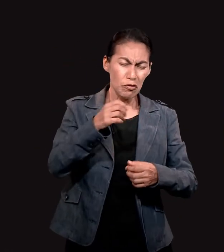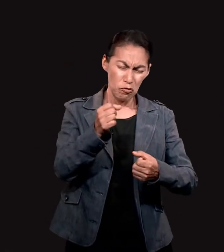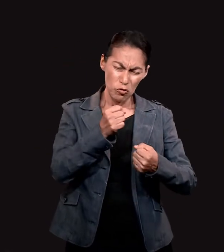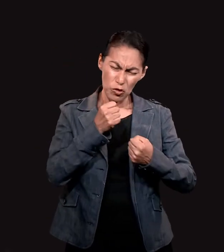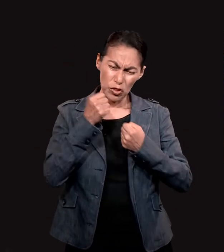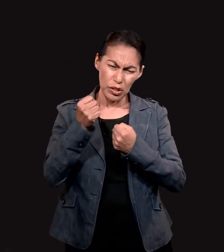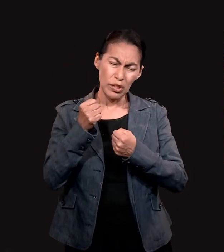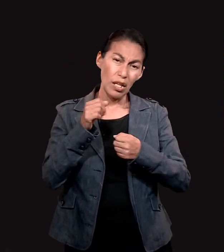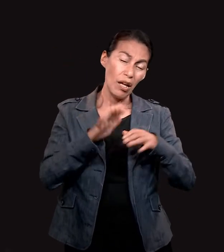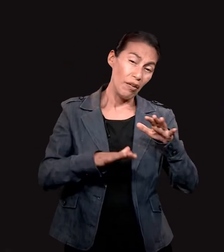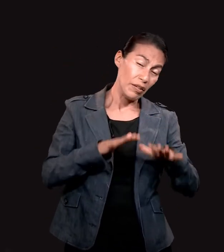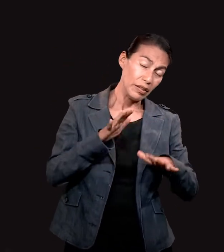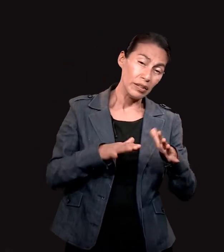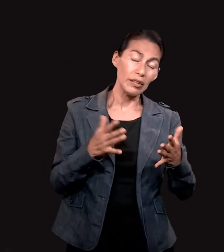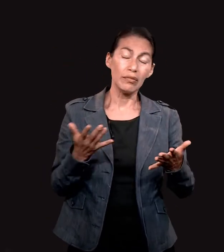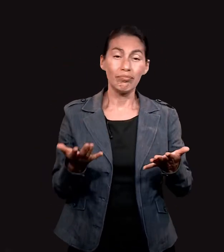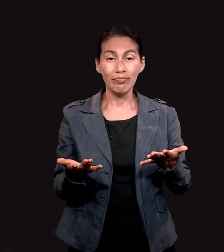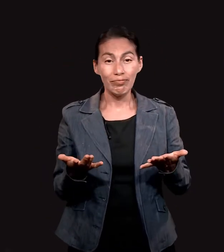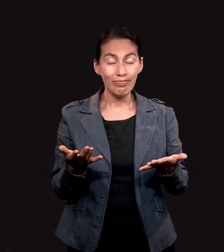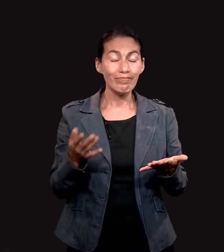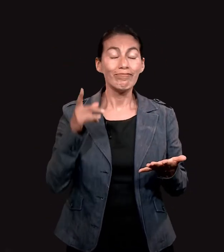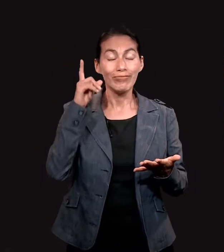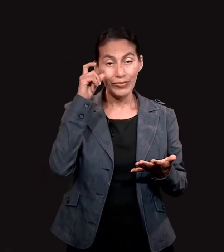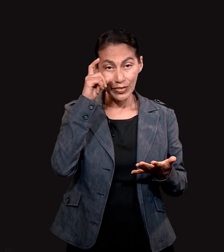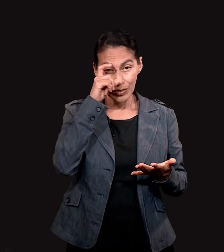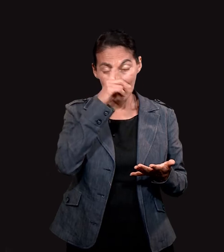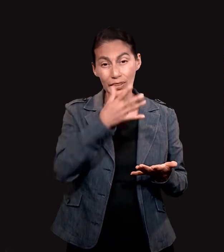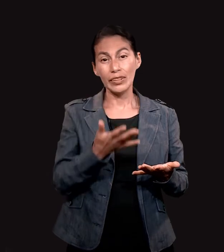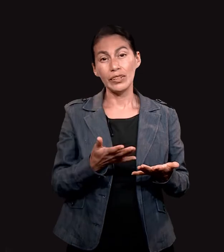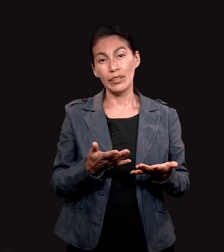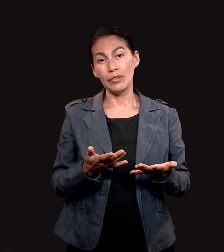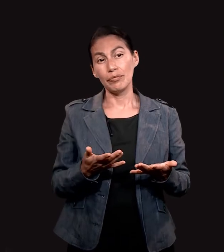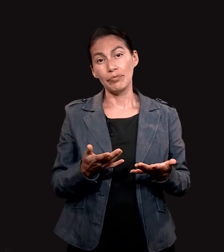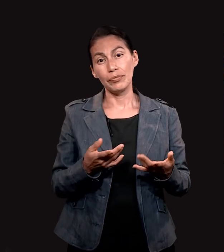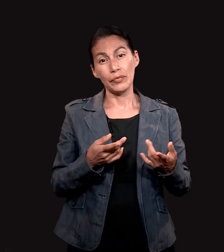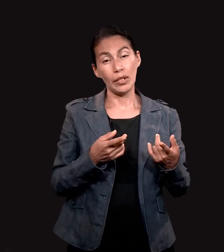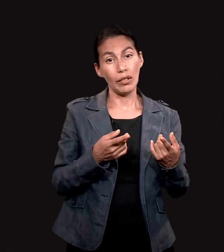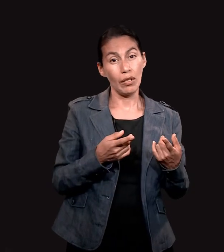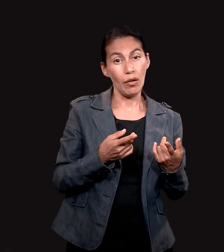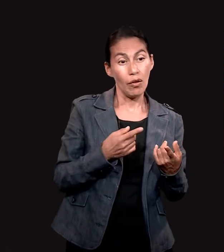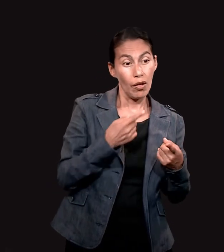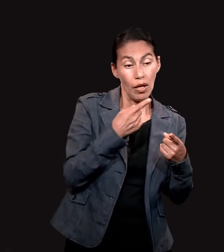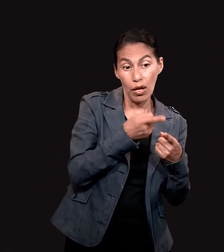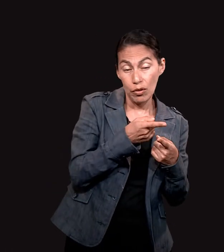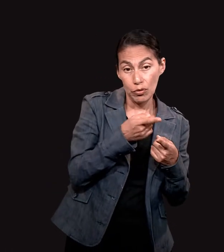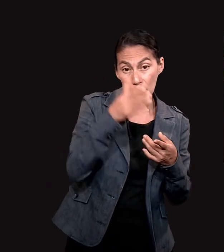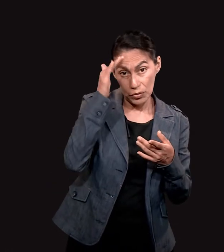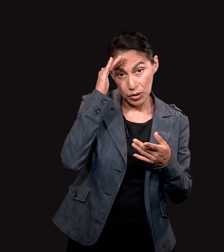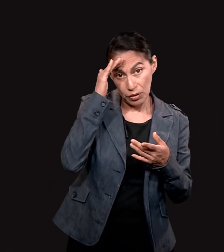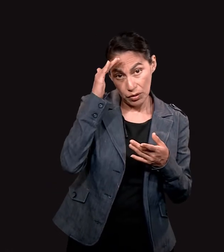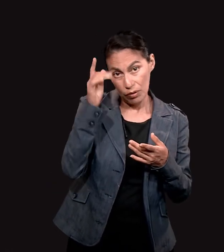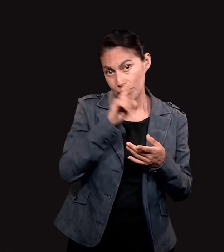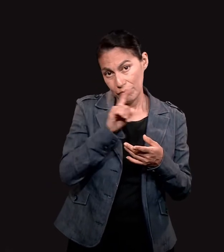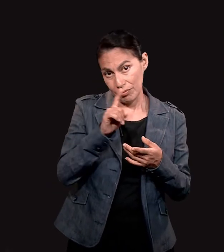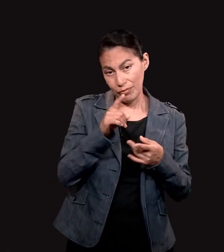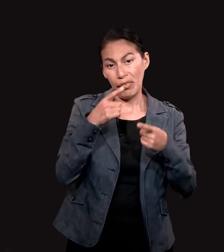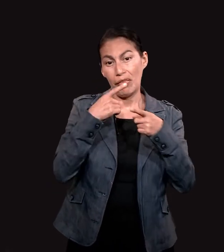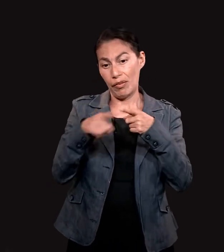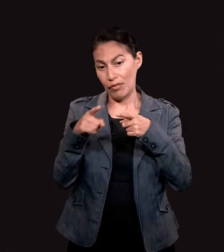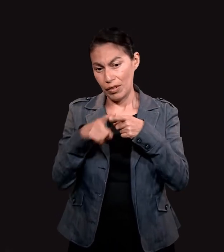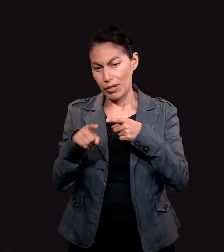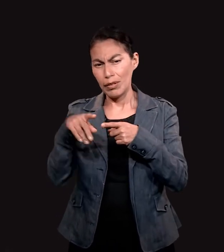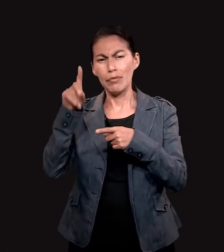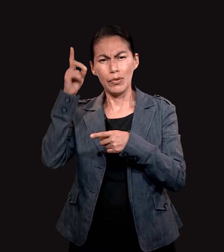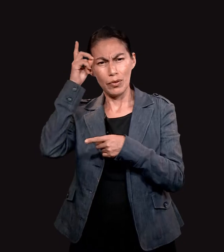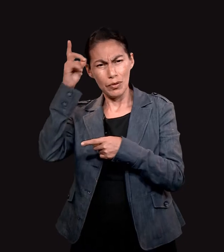fortalecido en momentos y en circunstancias muy diferentes quizás a los que ellos se